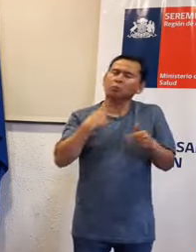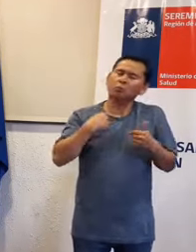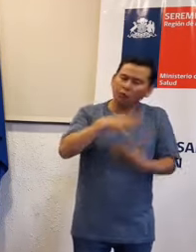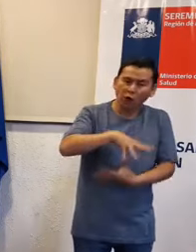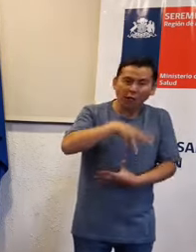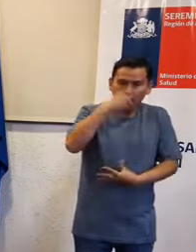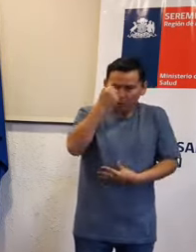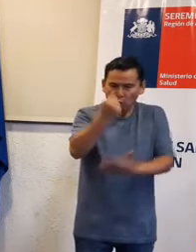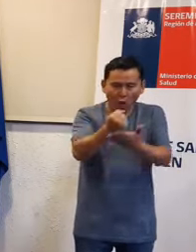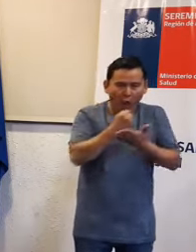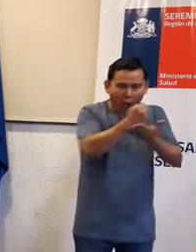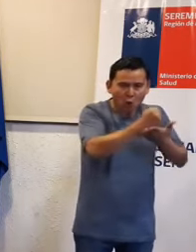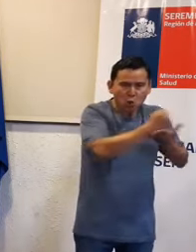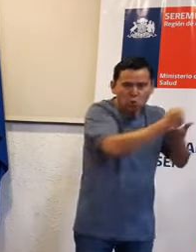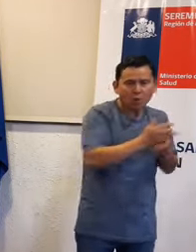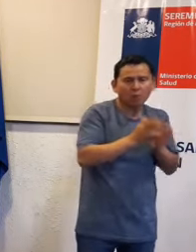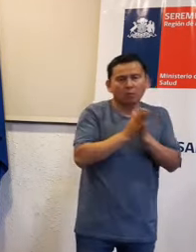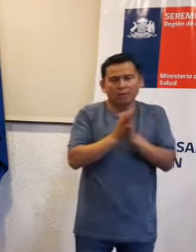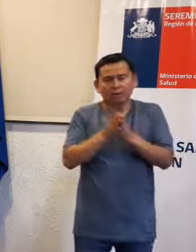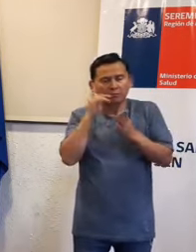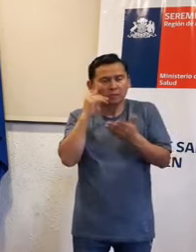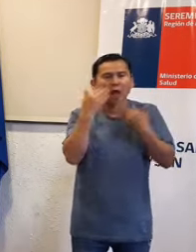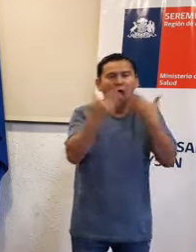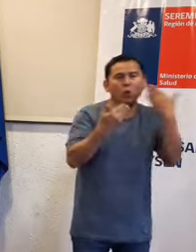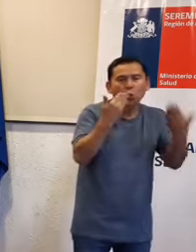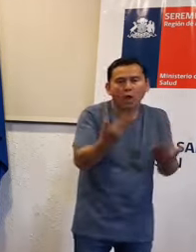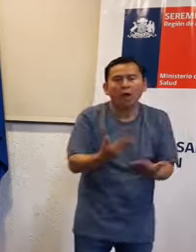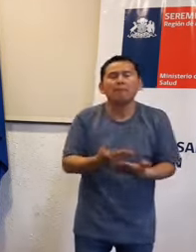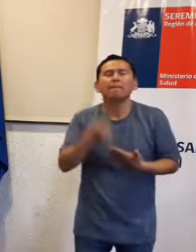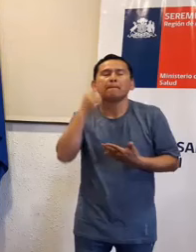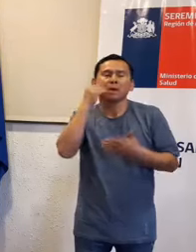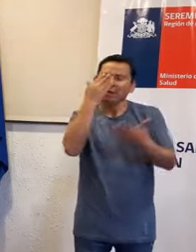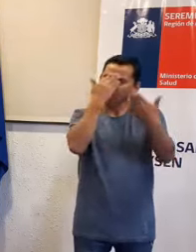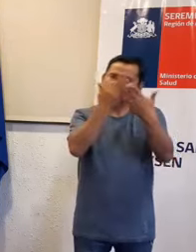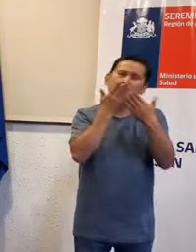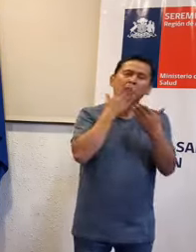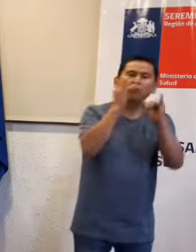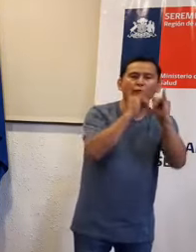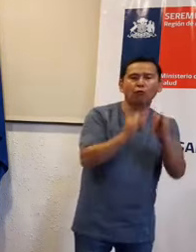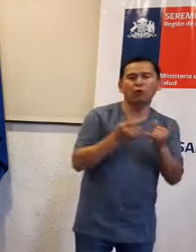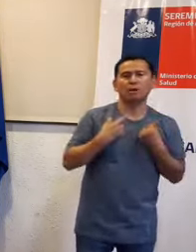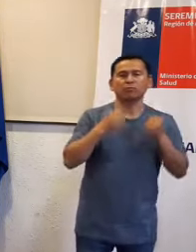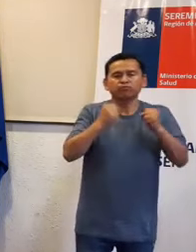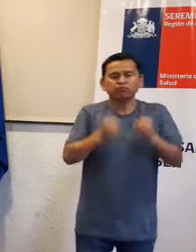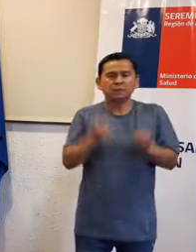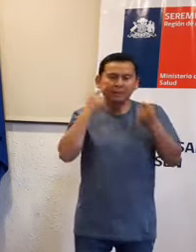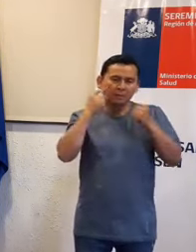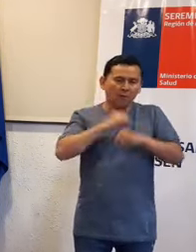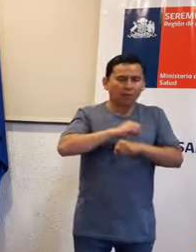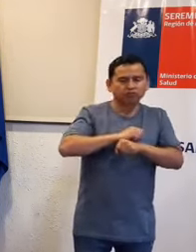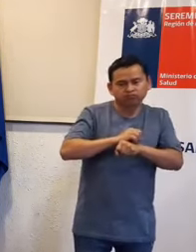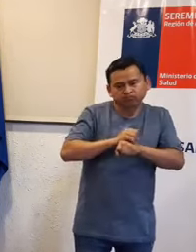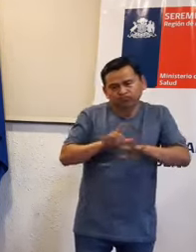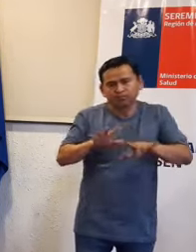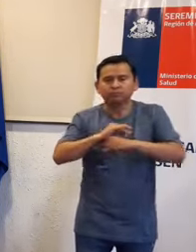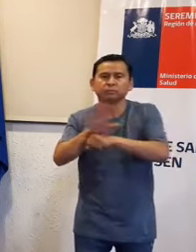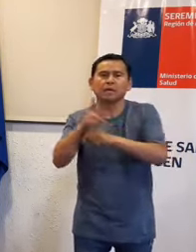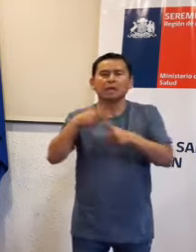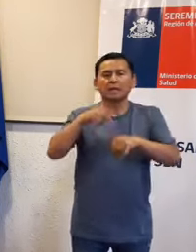colaborativo de solidaridad de tal forma que enfrentemos de la mejor manera posible esta pandemia en la región